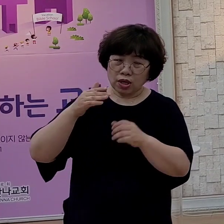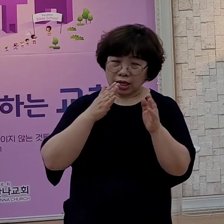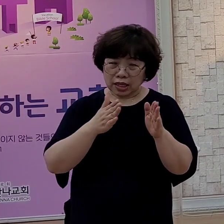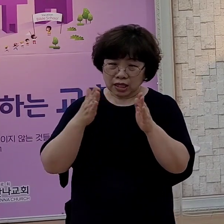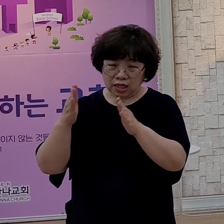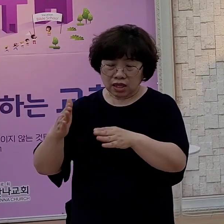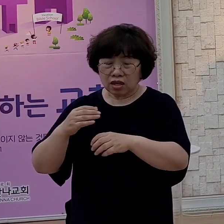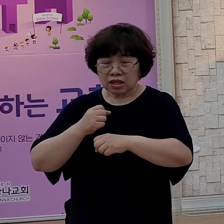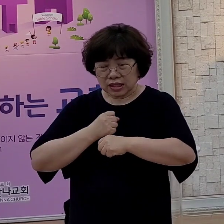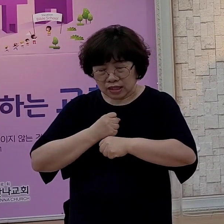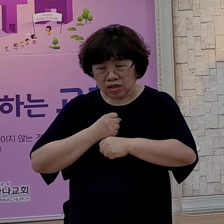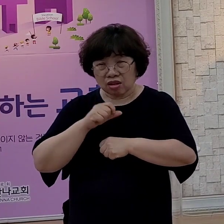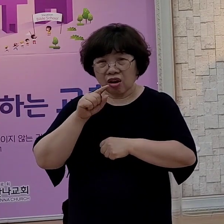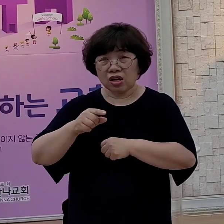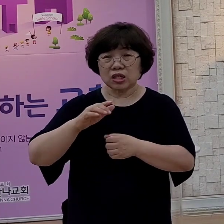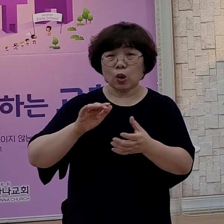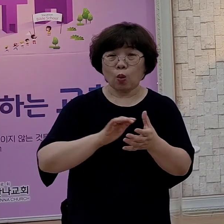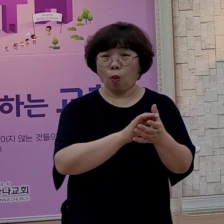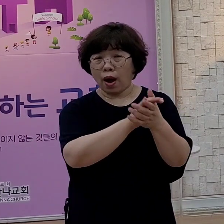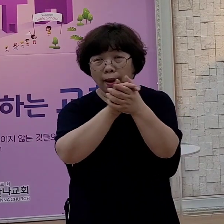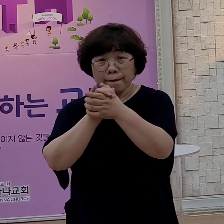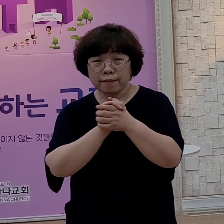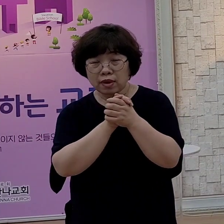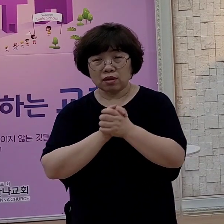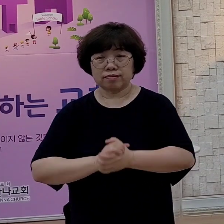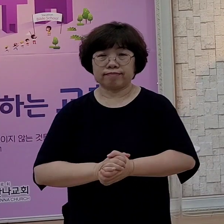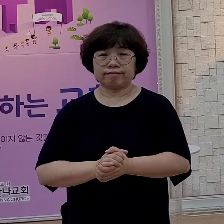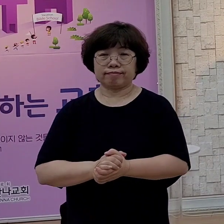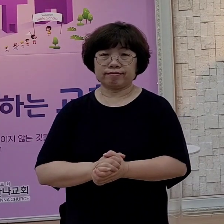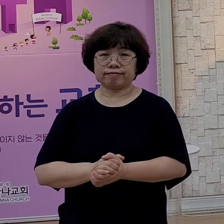이걸 화평이라 이렇게 이야기합니다.